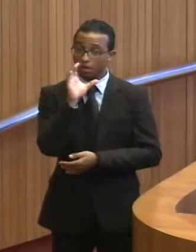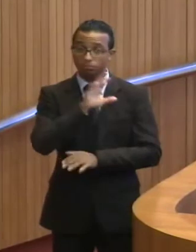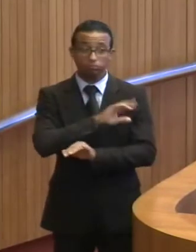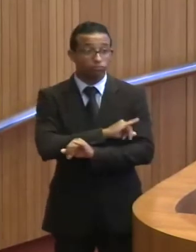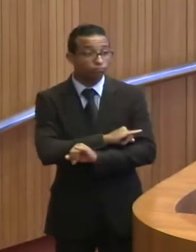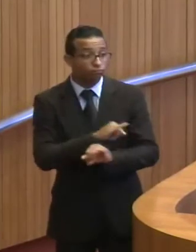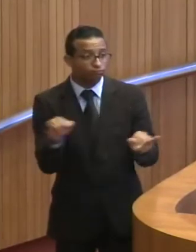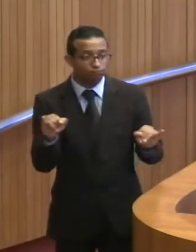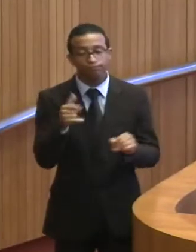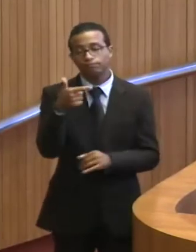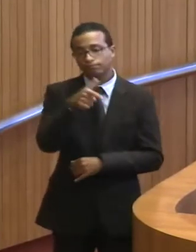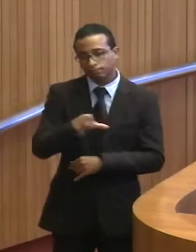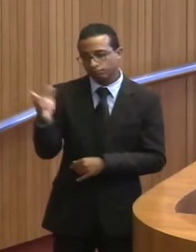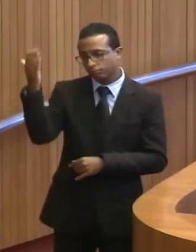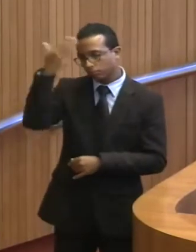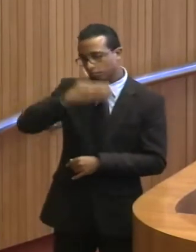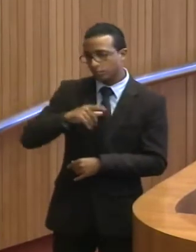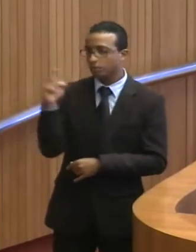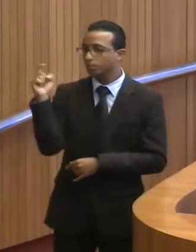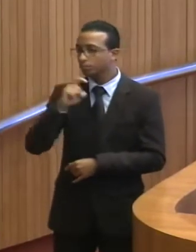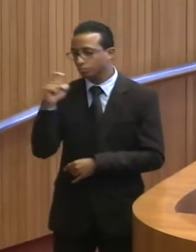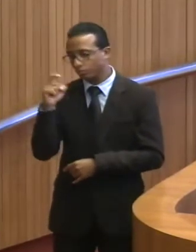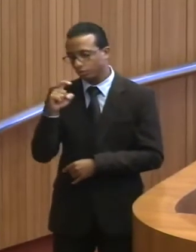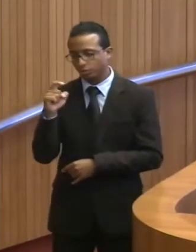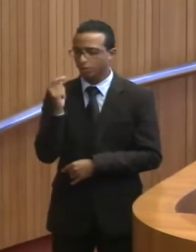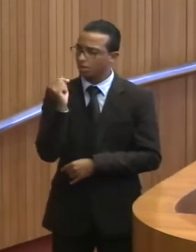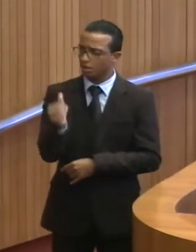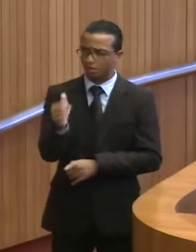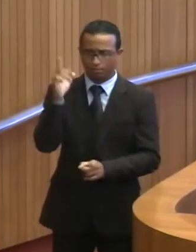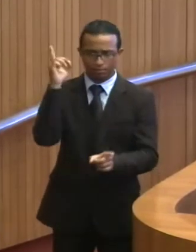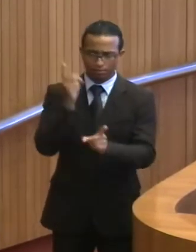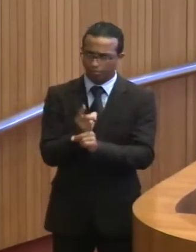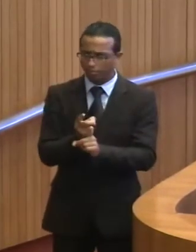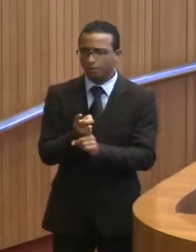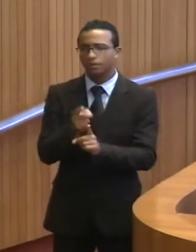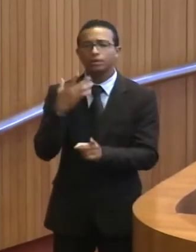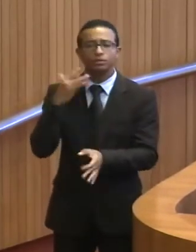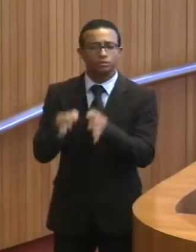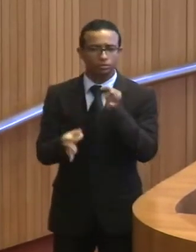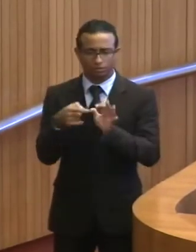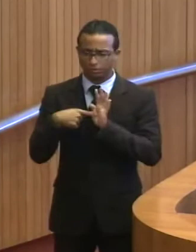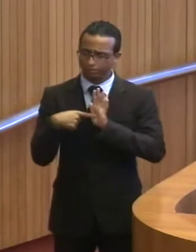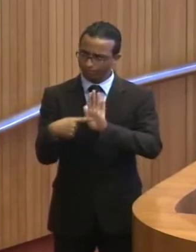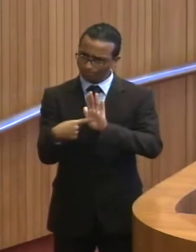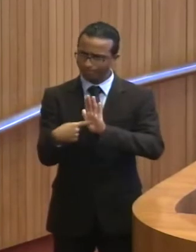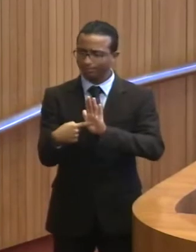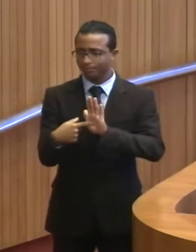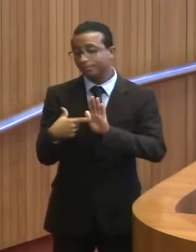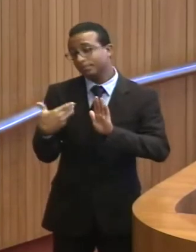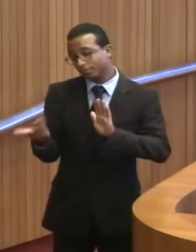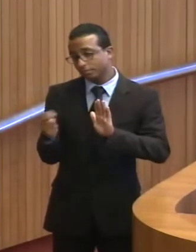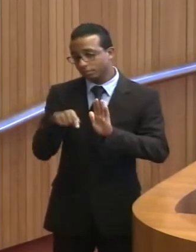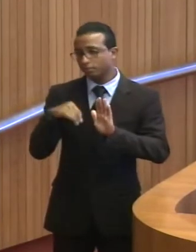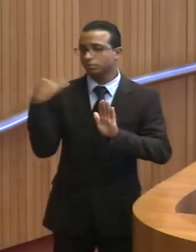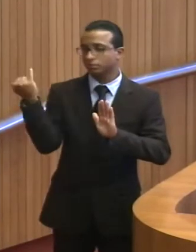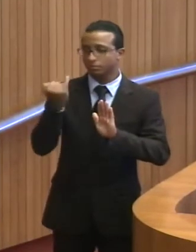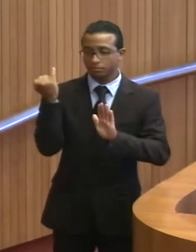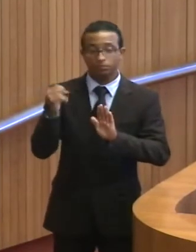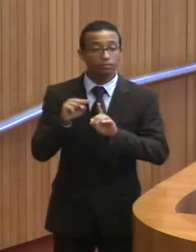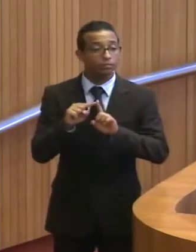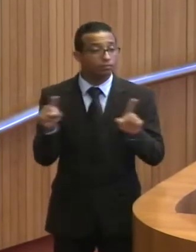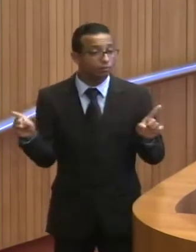imaginava. E, mais uma vez, provou que mentira tem perna curta. E a justiça foi feita. Isso nos importa.